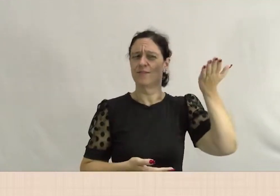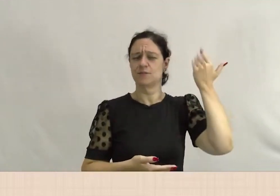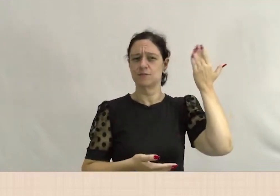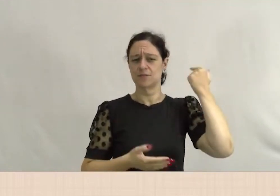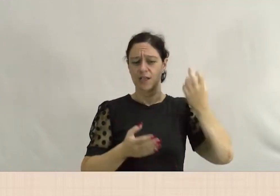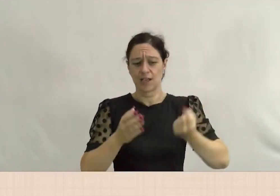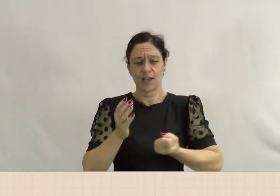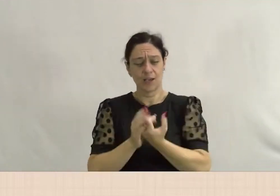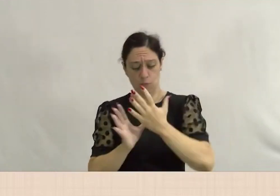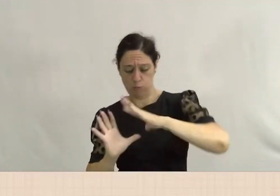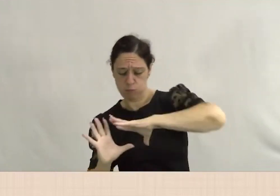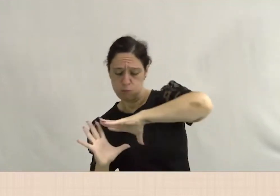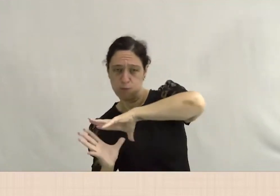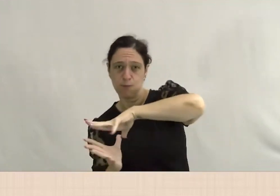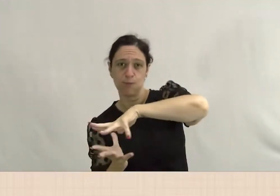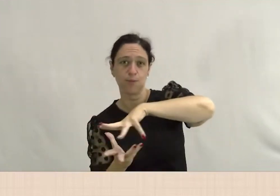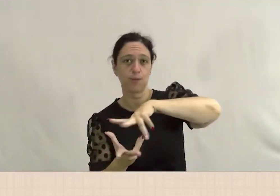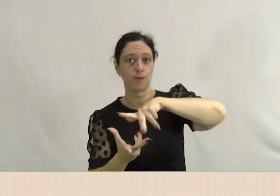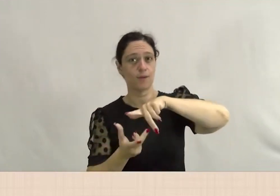criou todas as